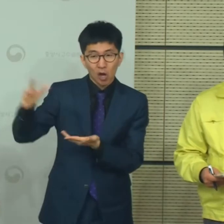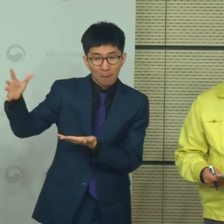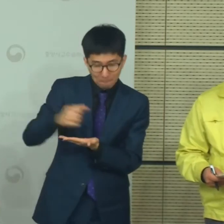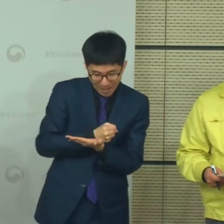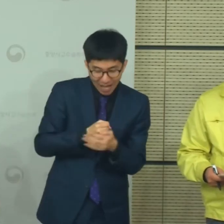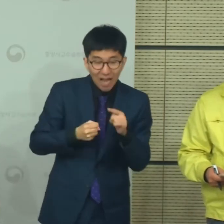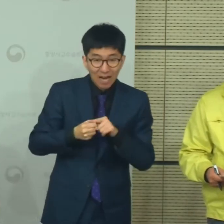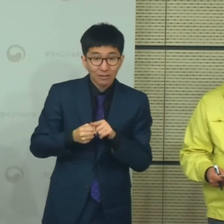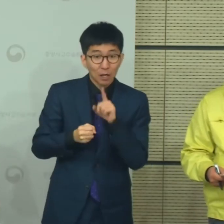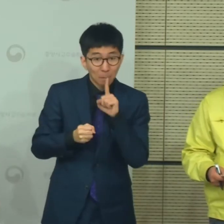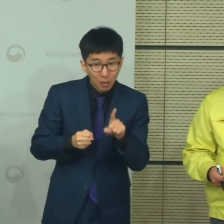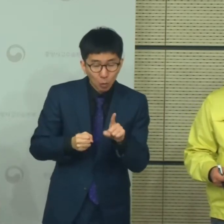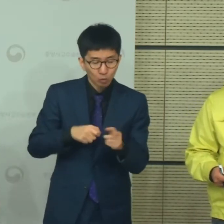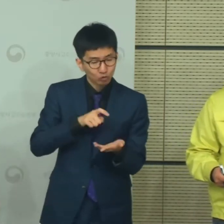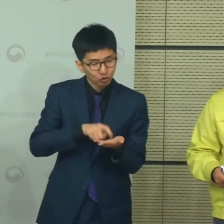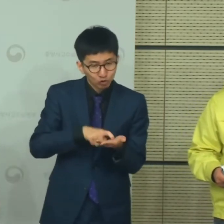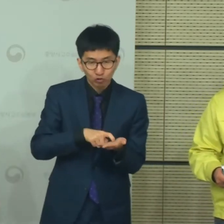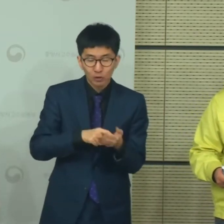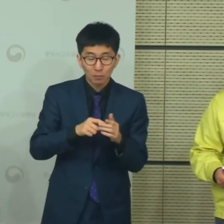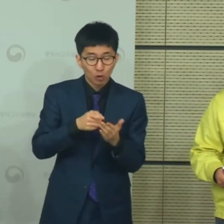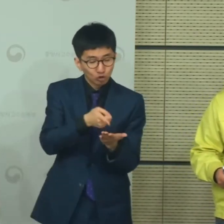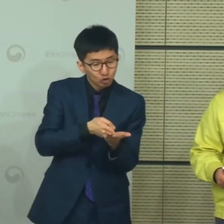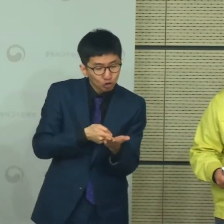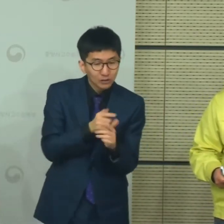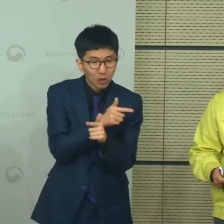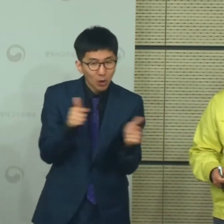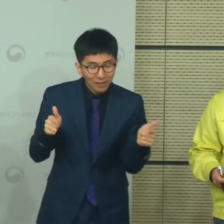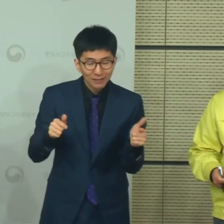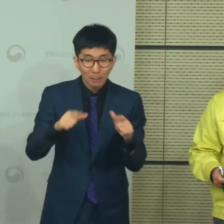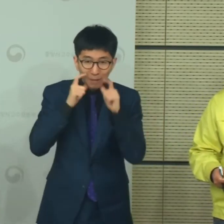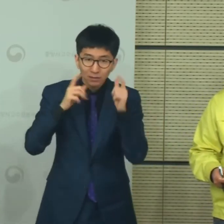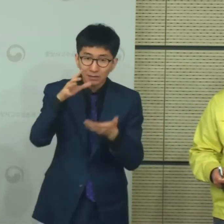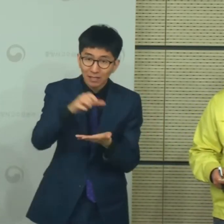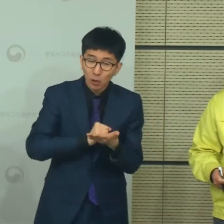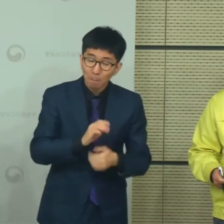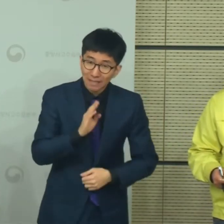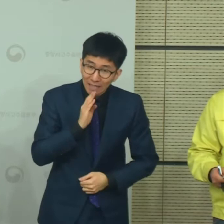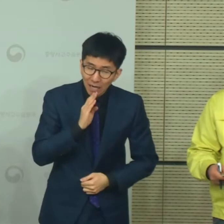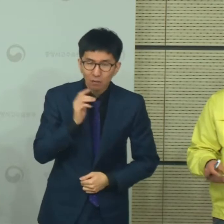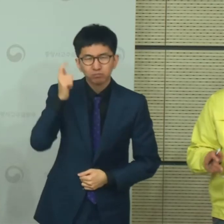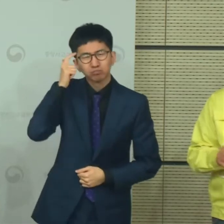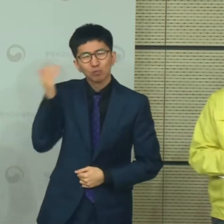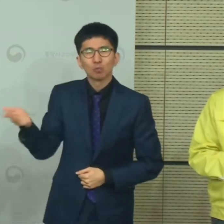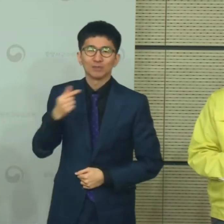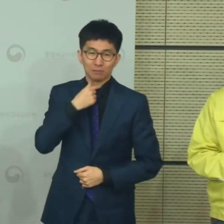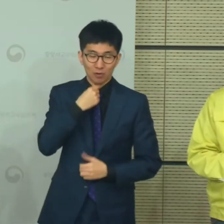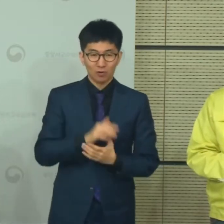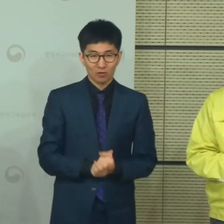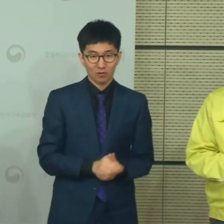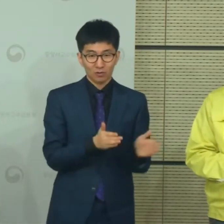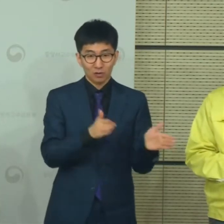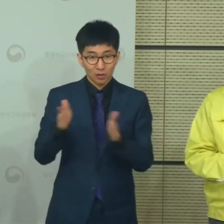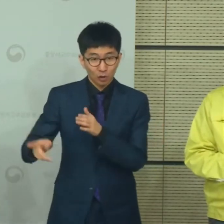조치에 포함시킨다는 게 이런 문제에 어떤 도움이 되는 건지 궁금합니다. 그리고 두 번째 질문은